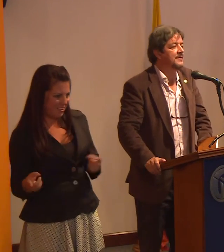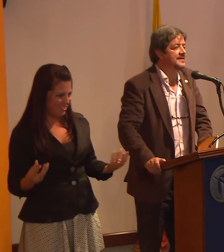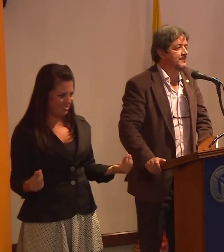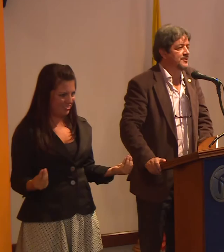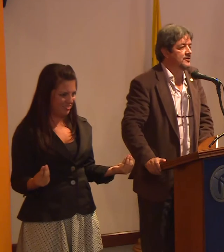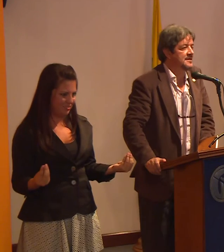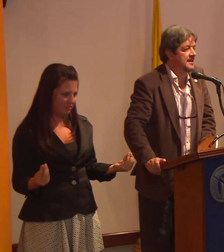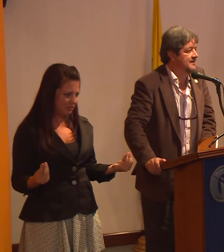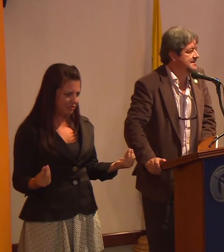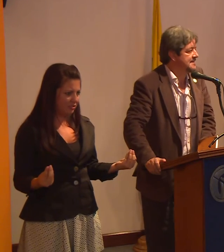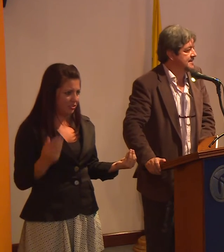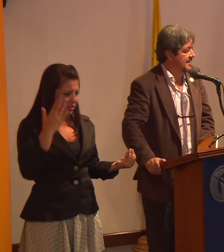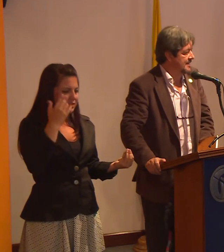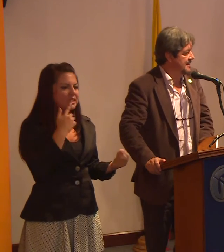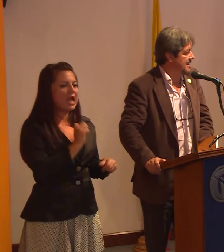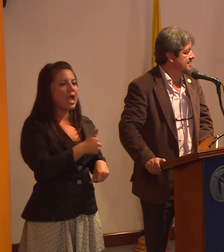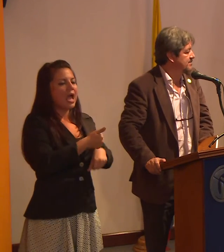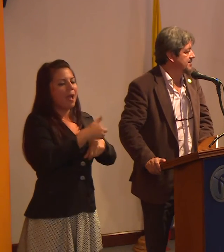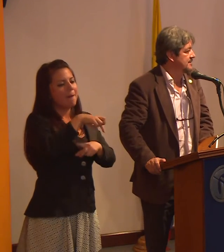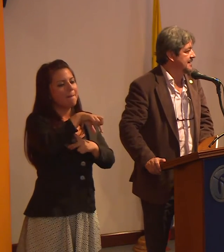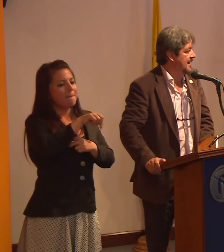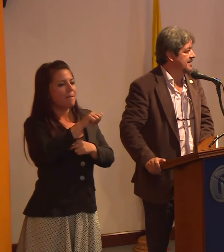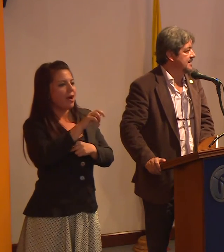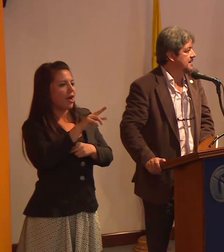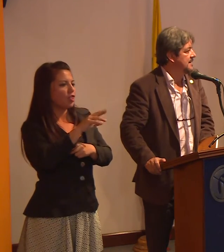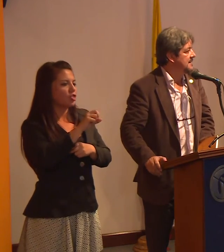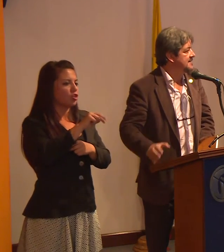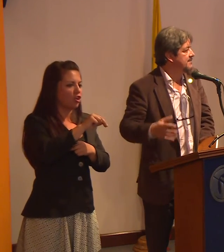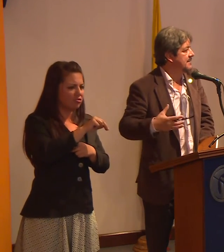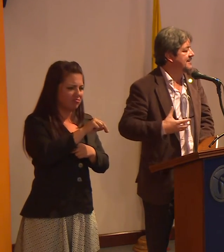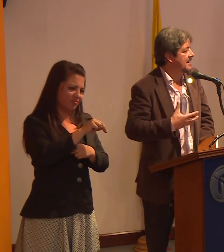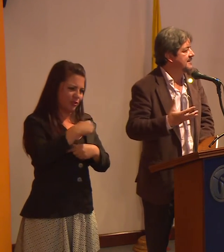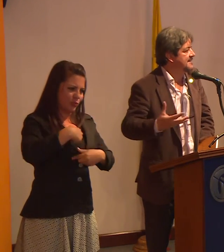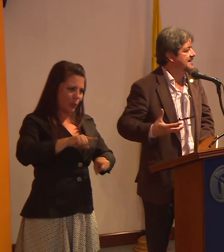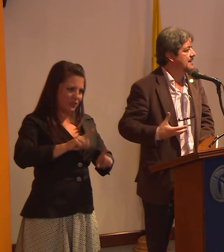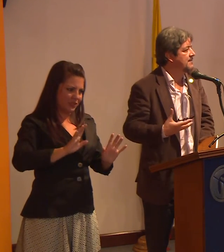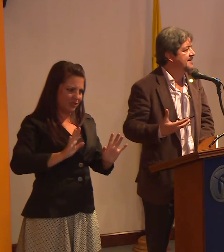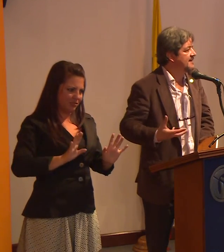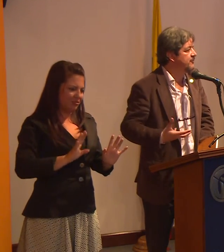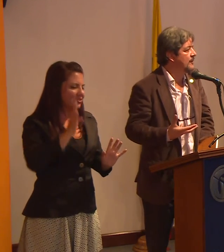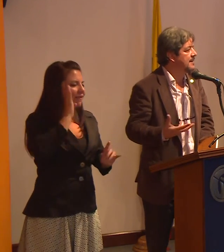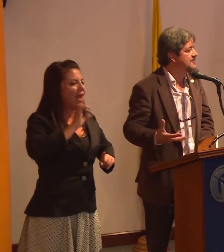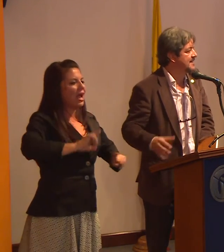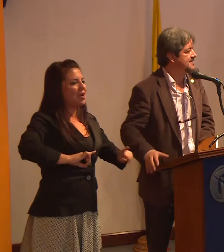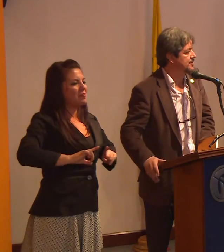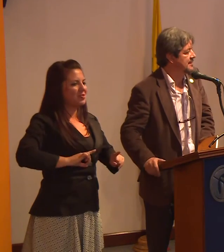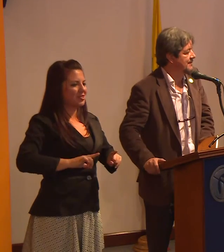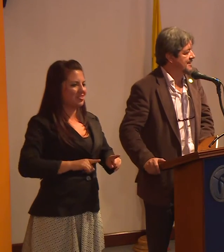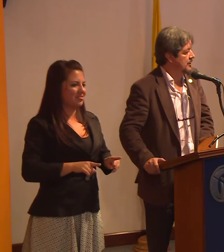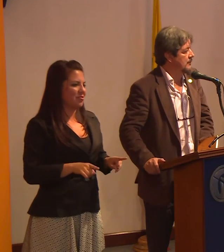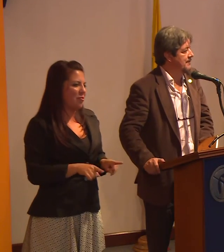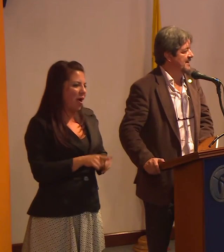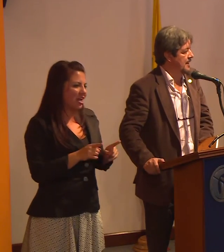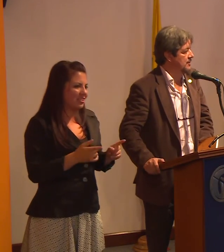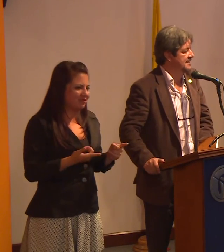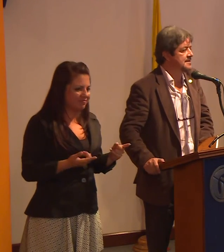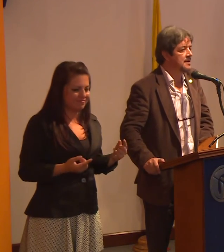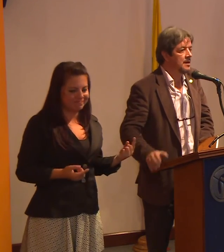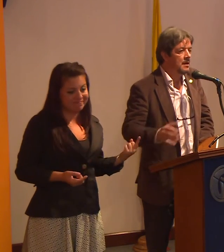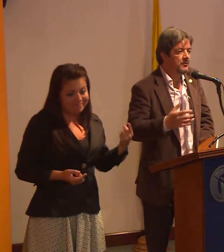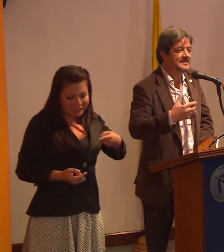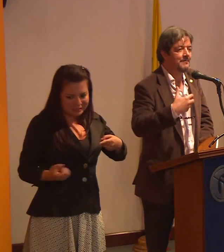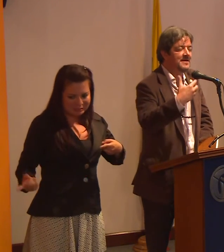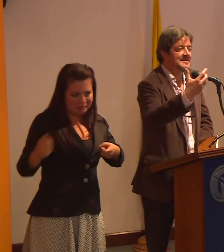porque obviamente patrones ya no existen y aquí nadie es patrón de nadie, simplemente administrativamente fungimos transitoriamente como